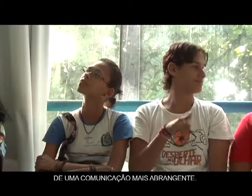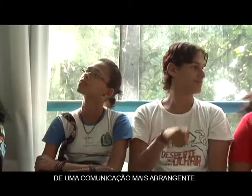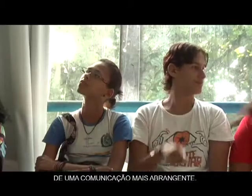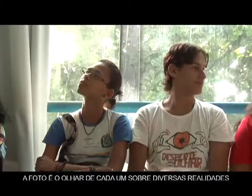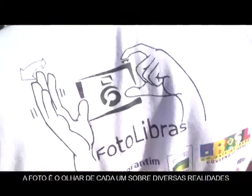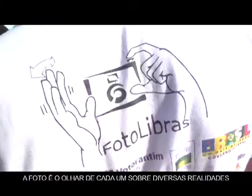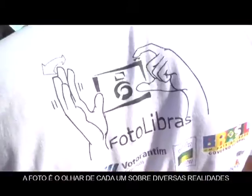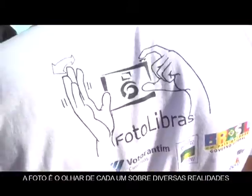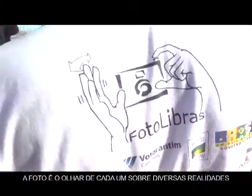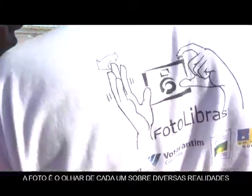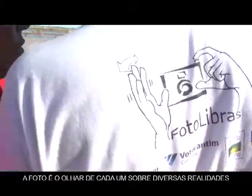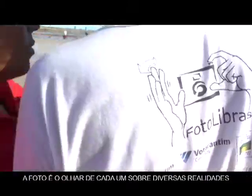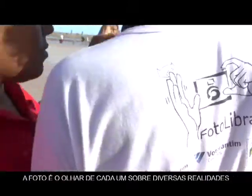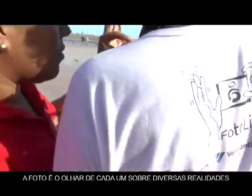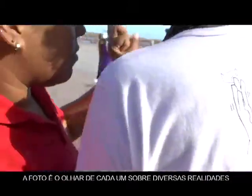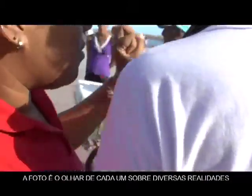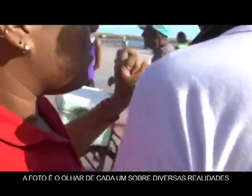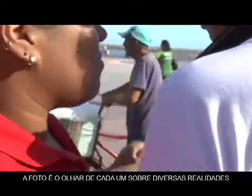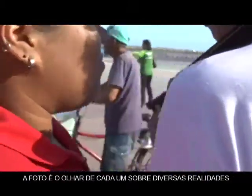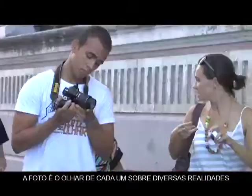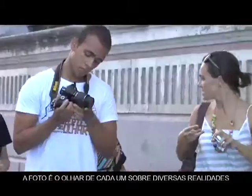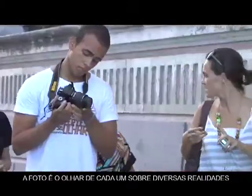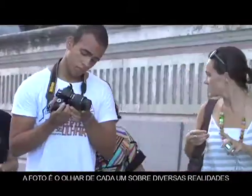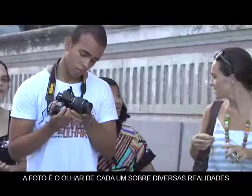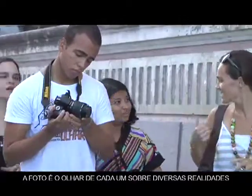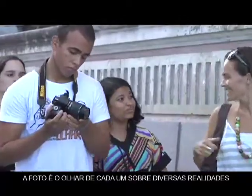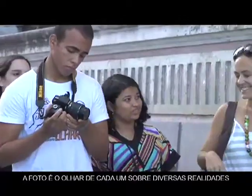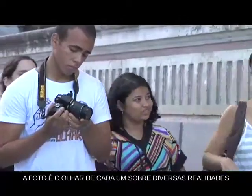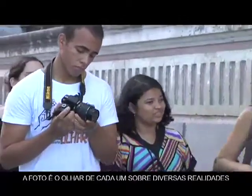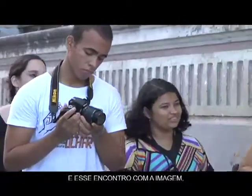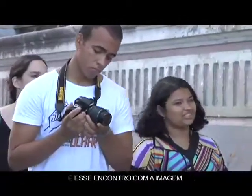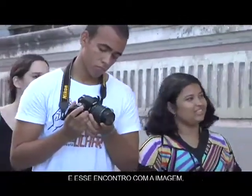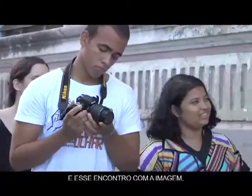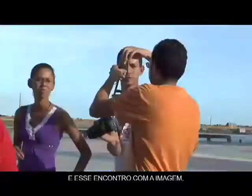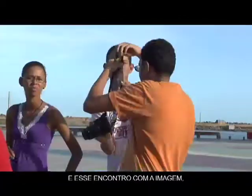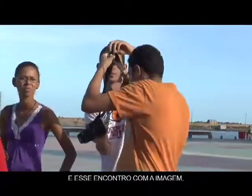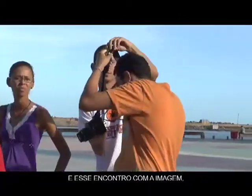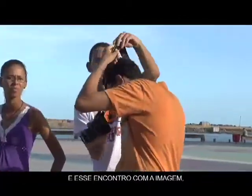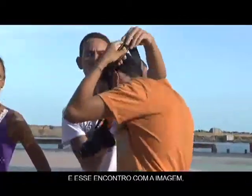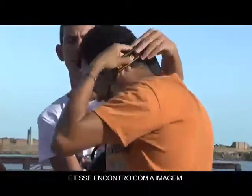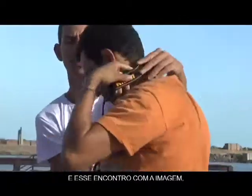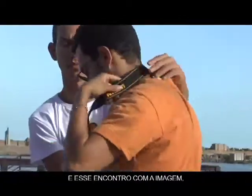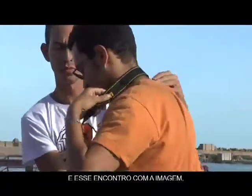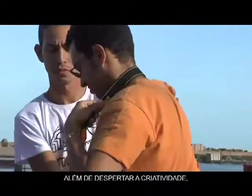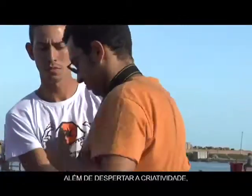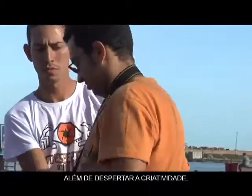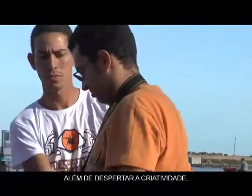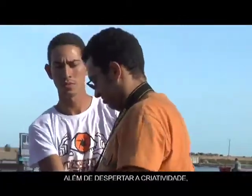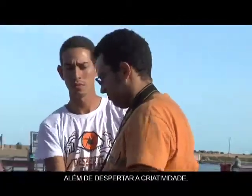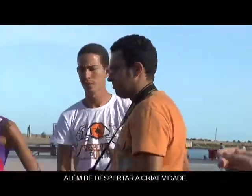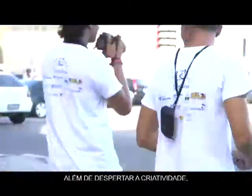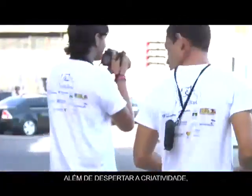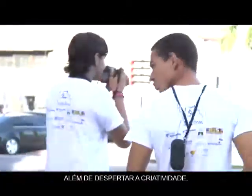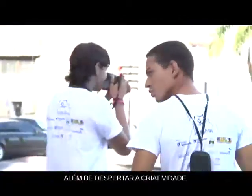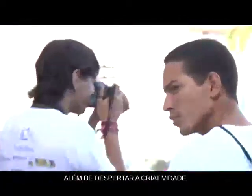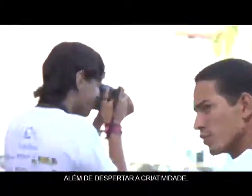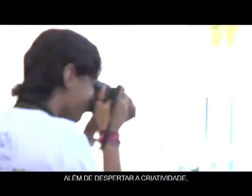abrangente. A foto é o olhar de cada um sobre diversas realidades. E esse encontro com a imagem, além de despertar a criatividade,